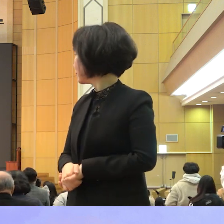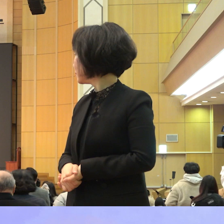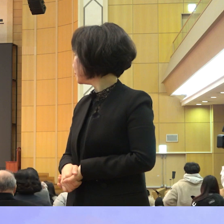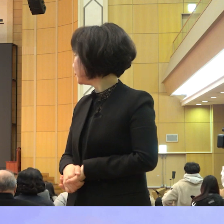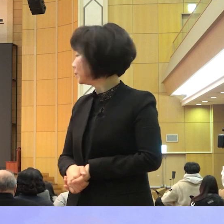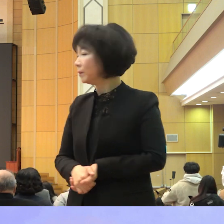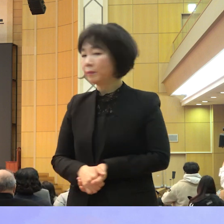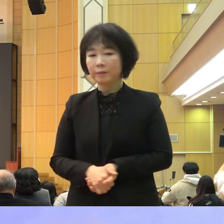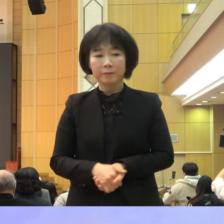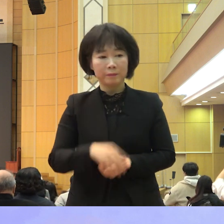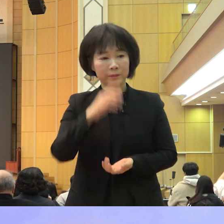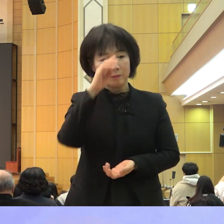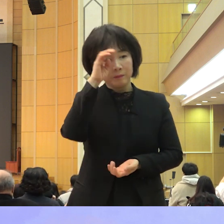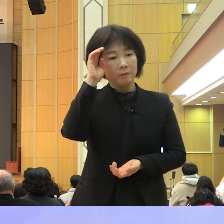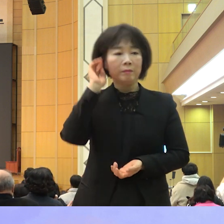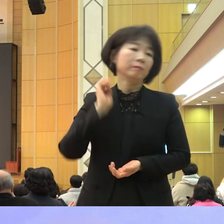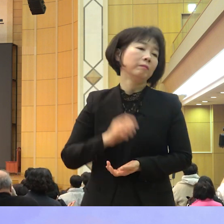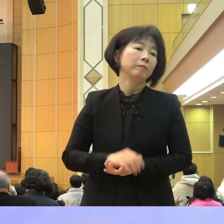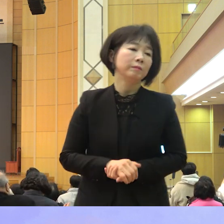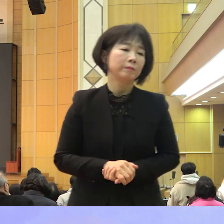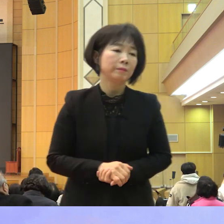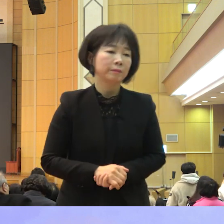주시겠습니다.